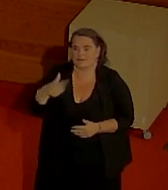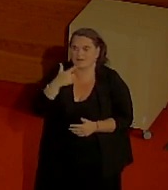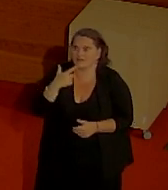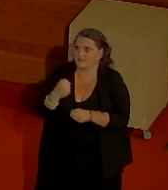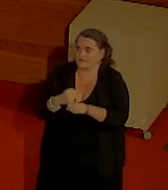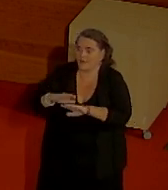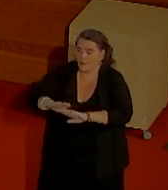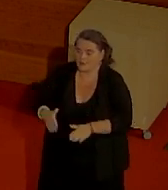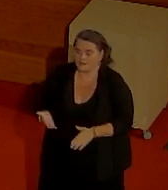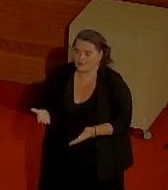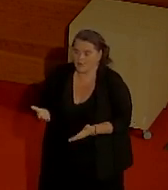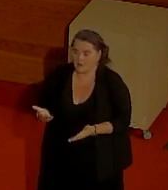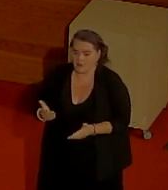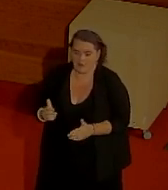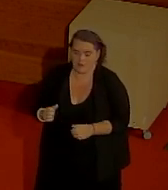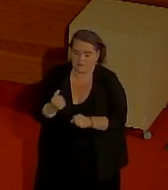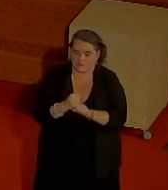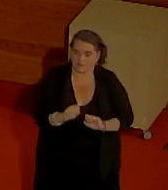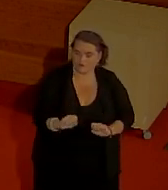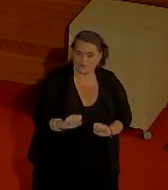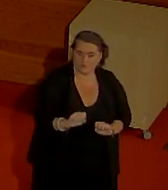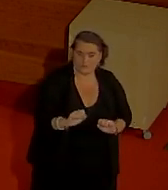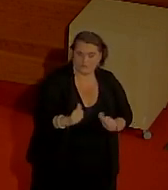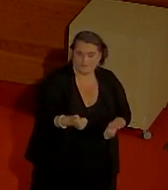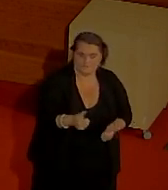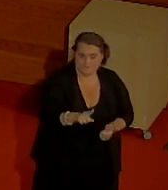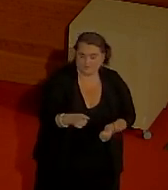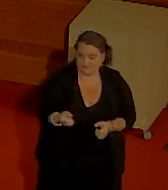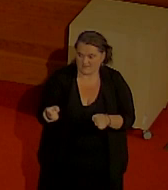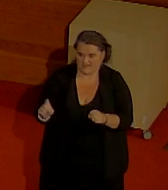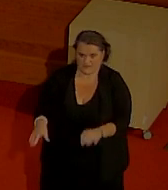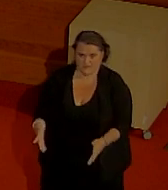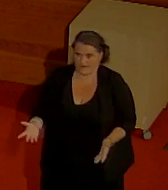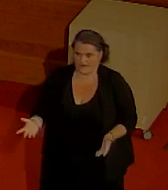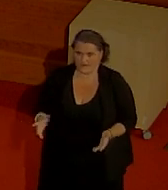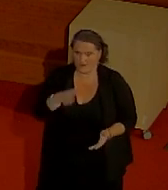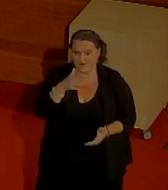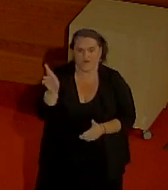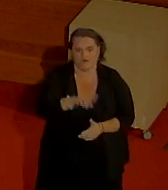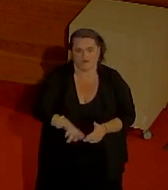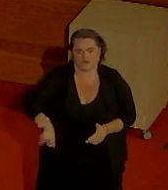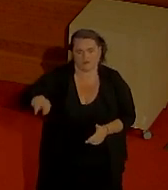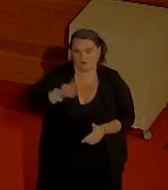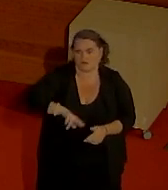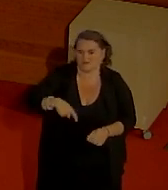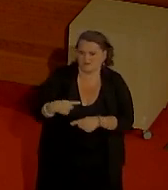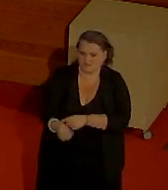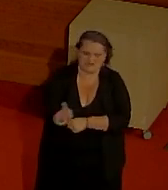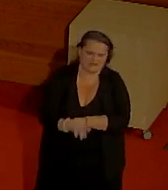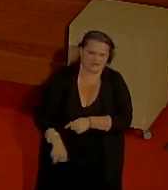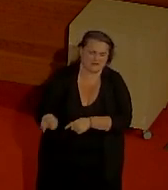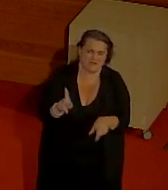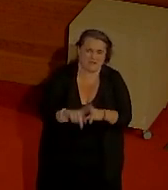sumamente parecido al primer día de ese trabajo porque se han convertido en repetición de lo mismo no